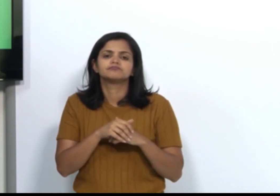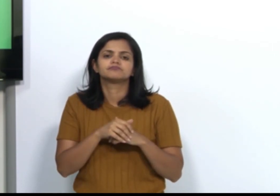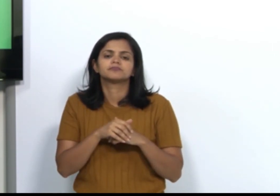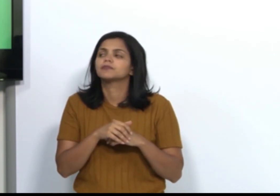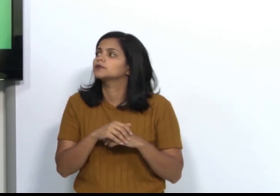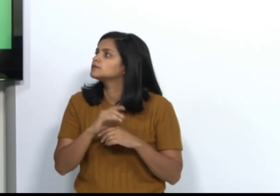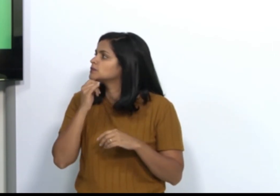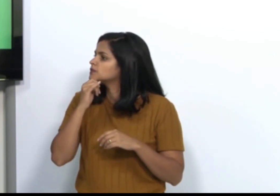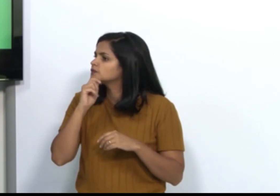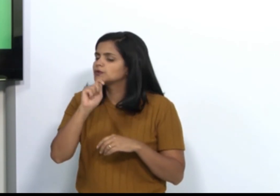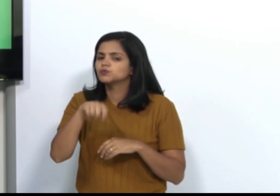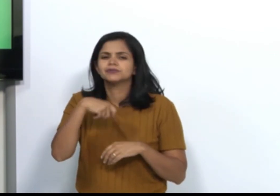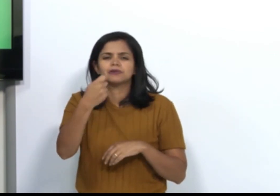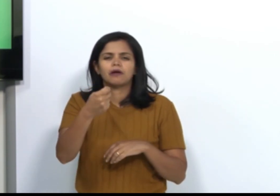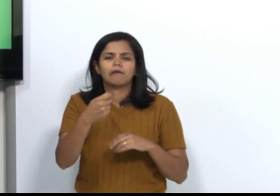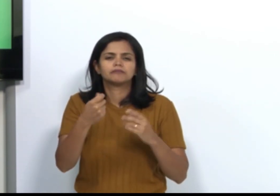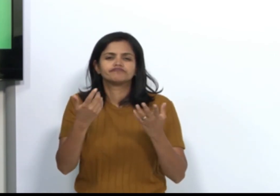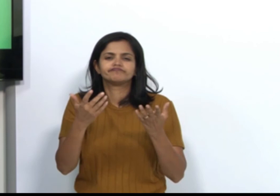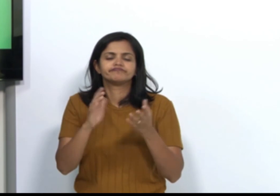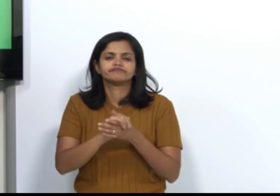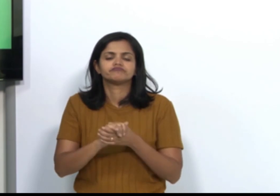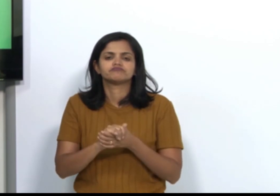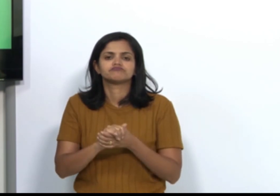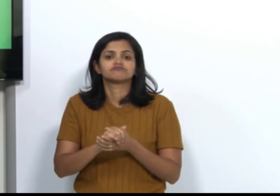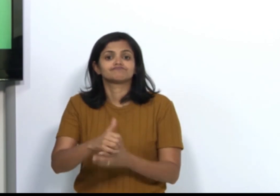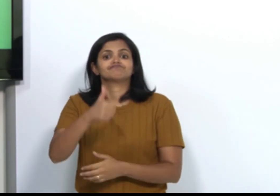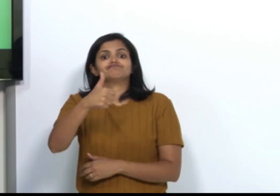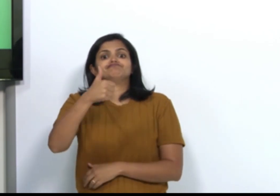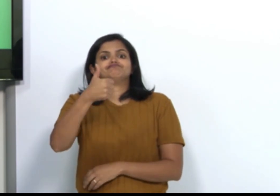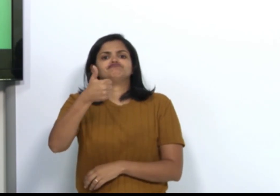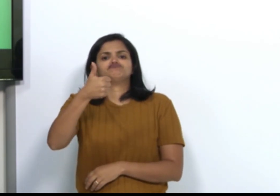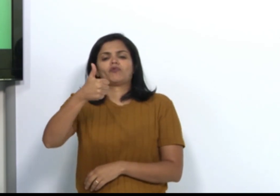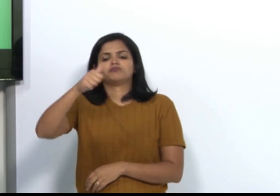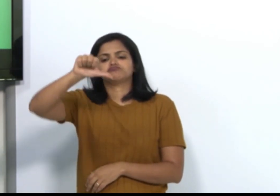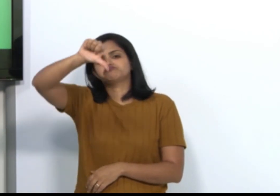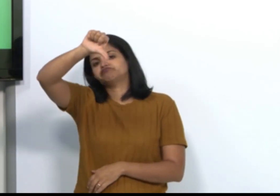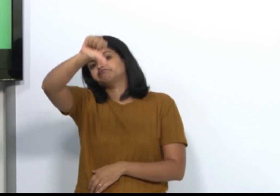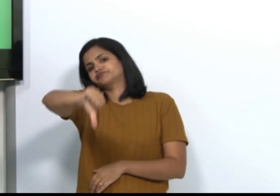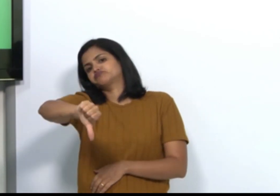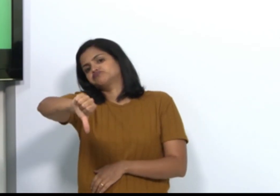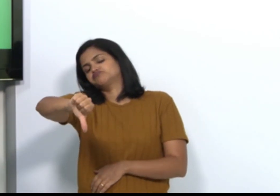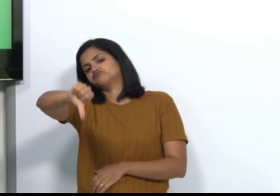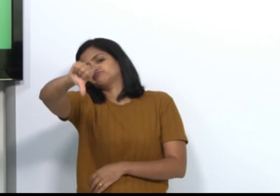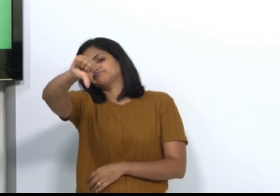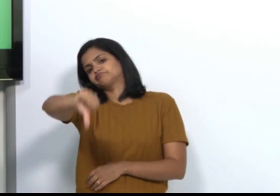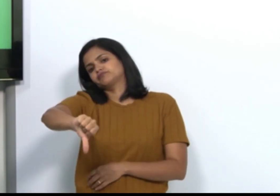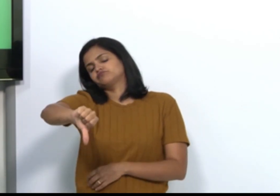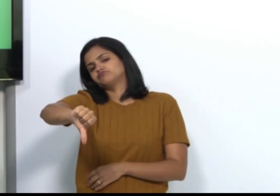Por exemplo, eu tenho esse sinal, ou este,